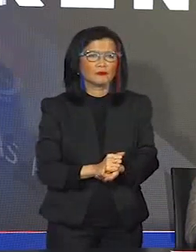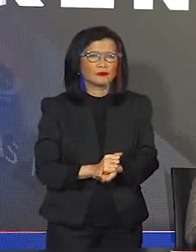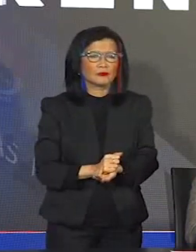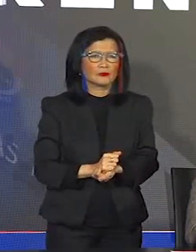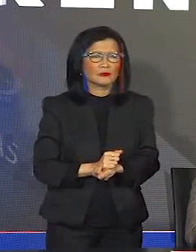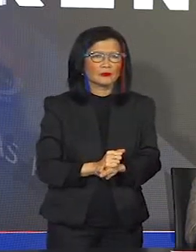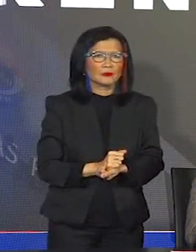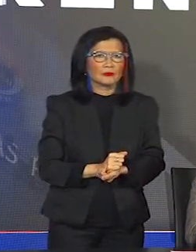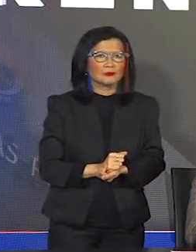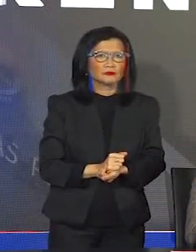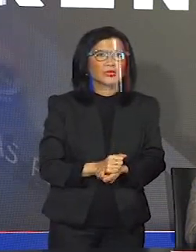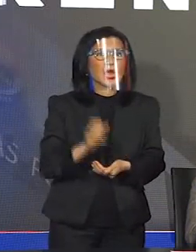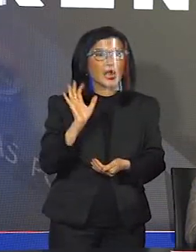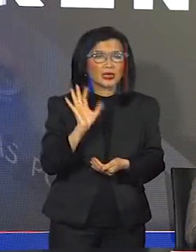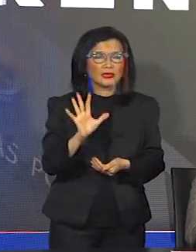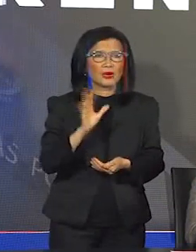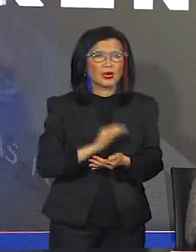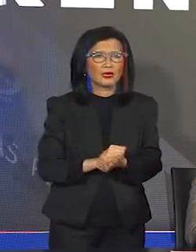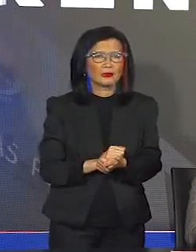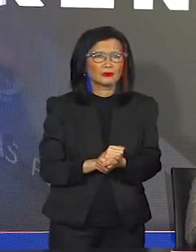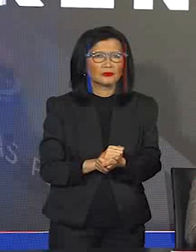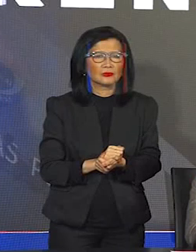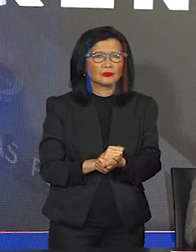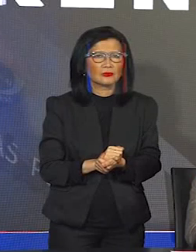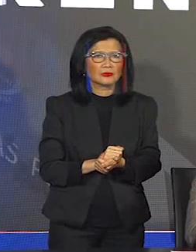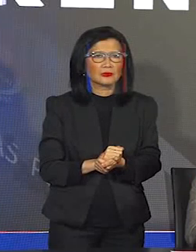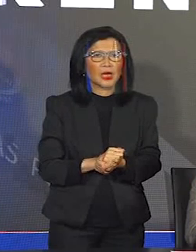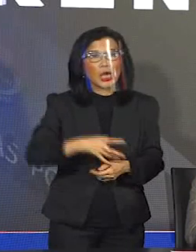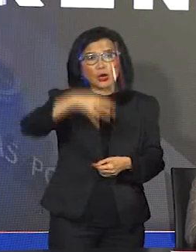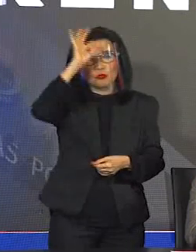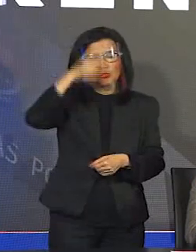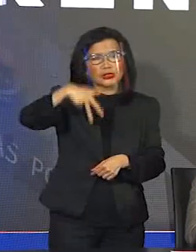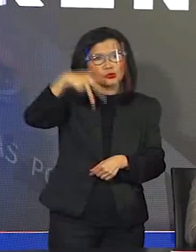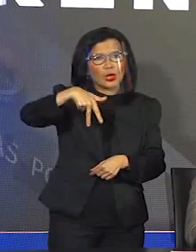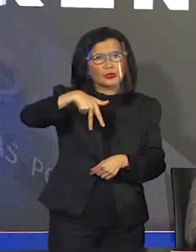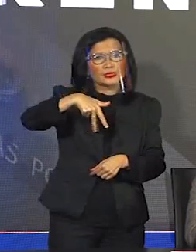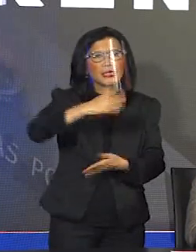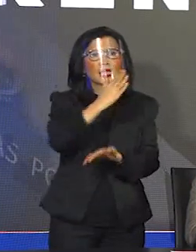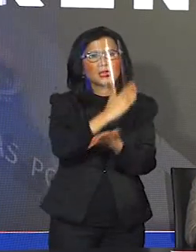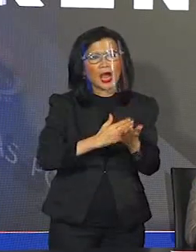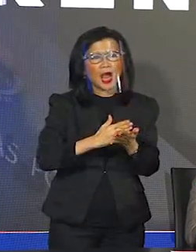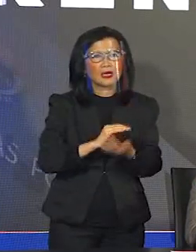Kemudian yang kelima adalah di Polda Sulawesi Tengah.